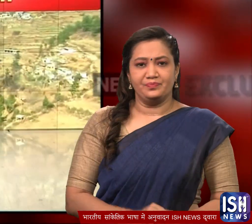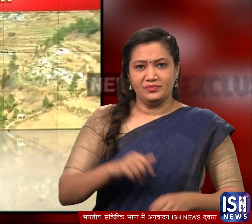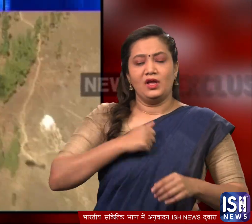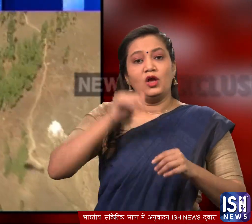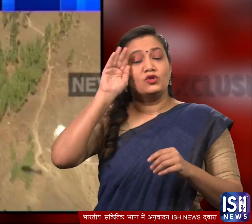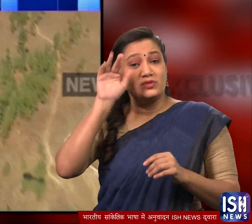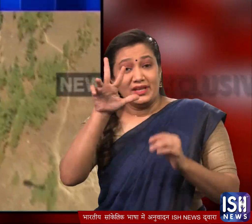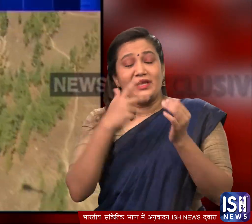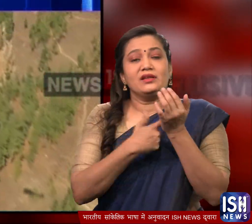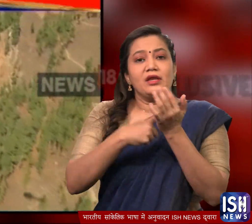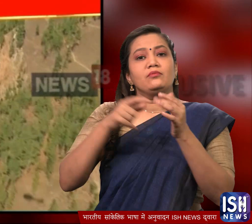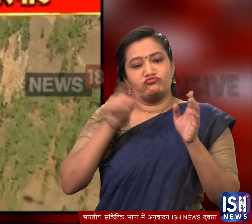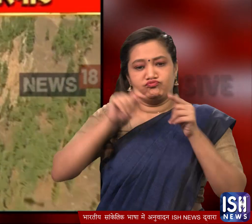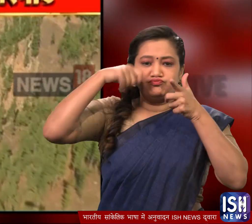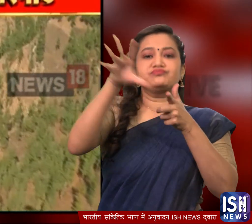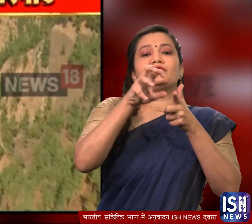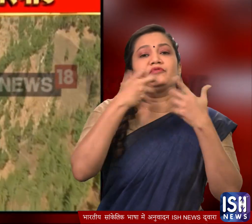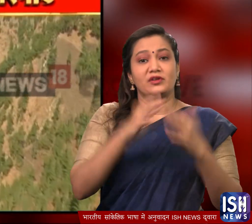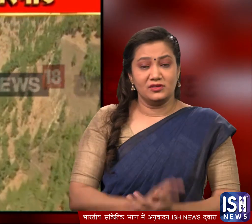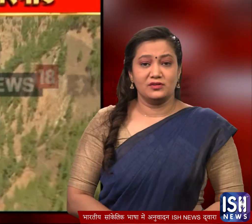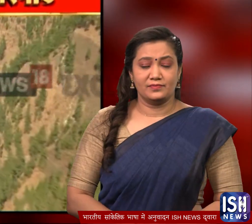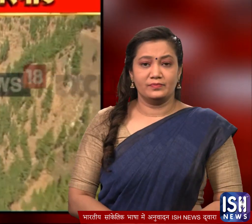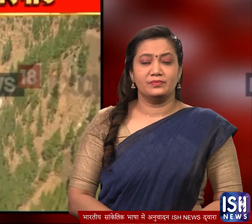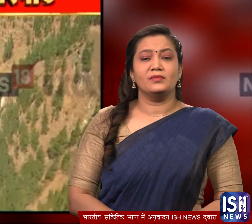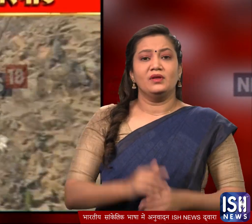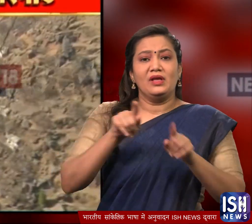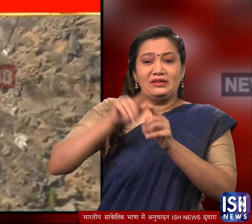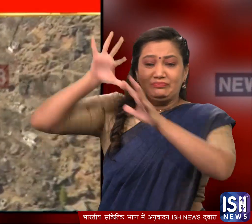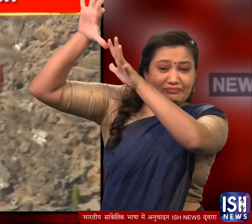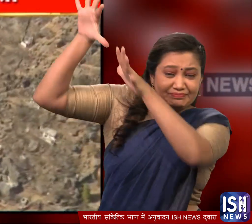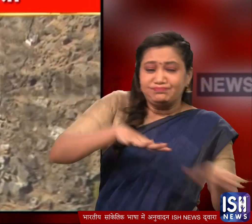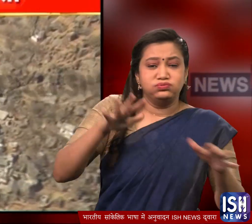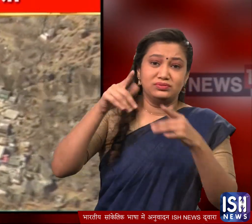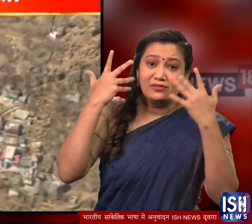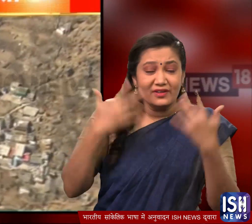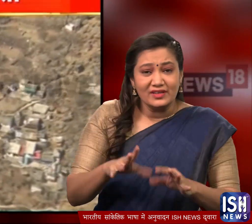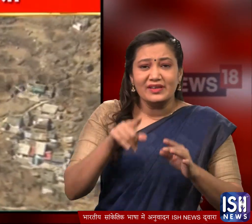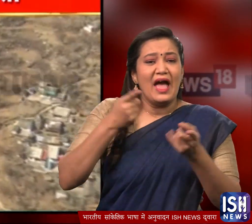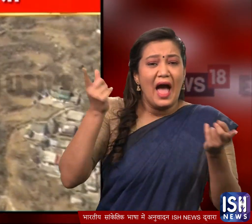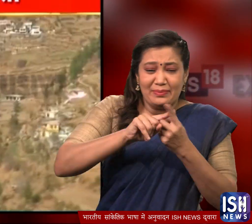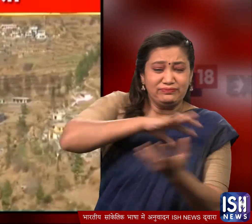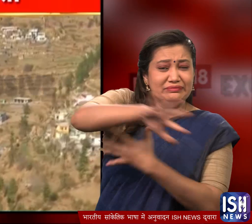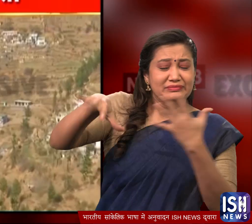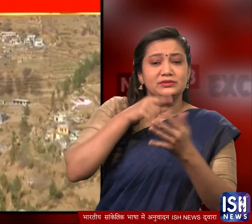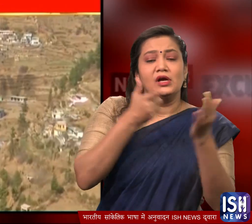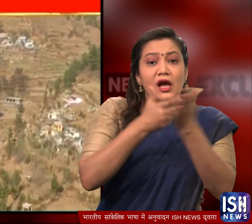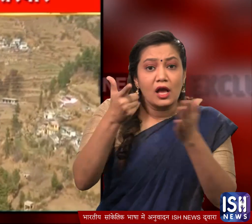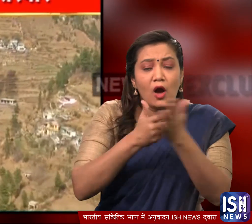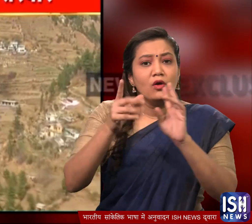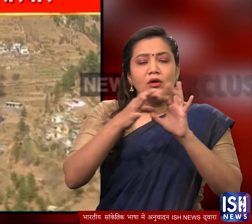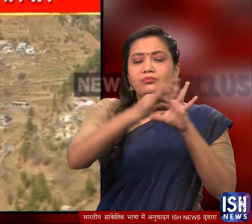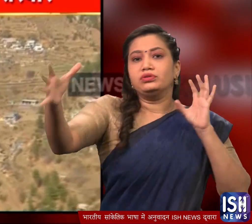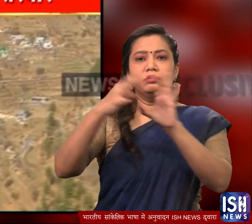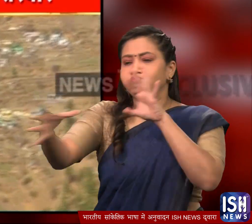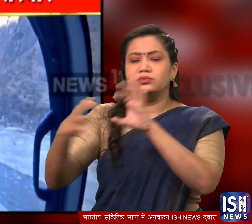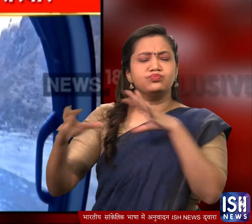और इसकी तस्वीरें न्यूज़ 18 की टीम ने अपने कैमरे में रिकॉर्ड की। उन तस्वीरों में साफ दिखा कि ग्लेशियर टूटने के बाद मची तबाही ने कई गांवों